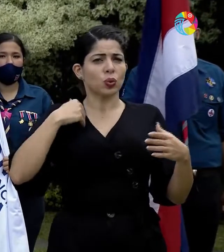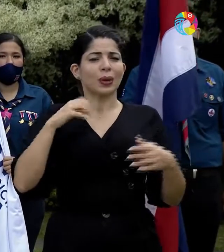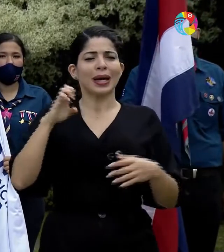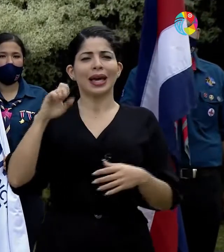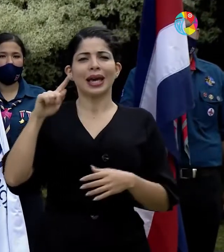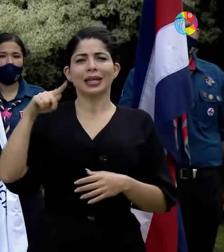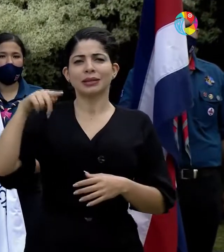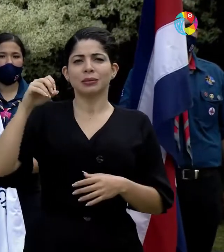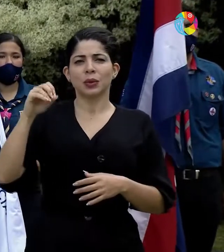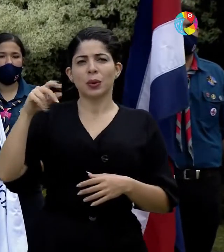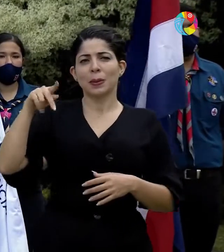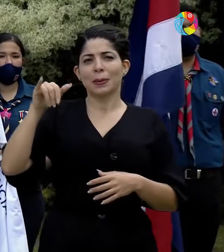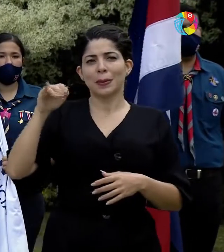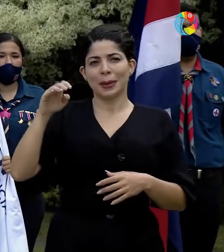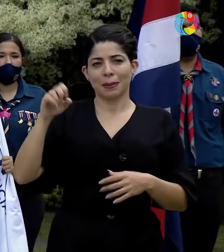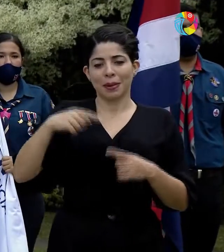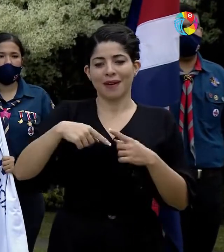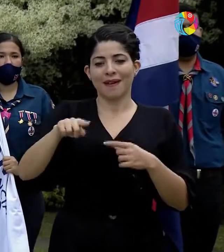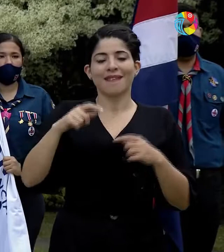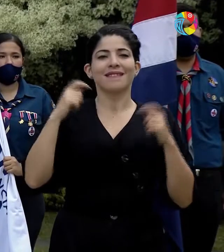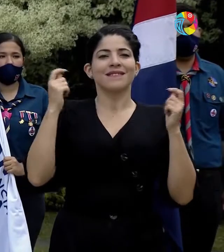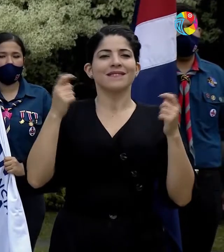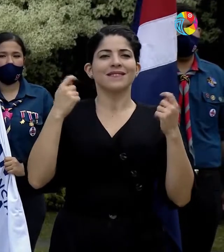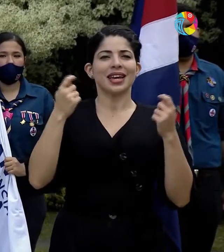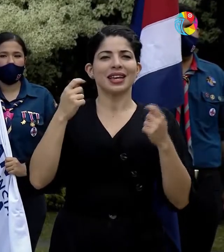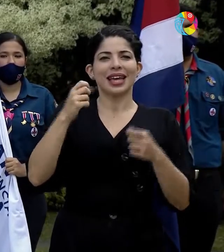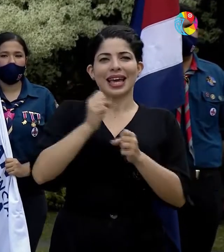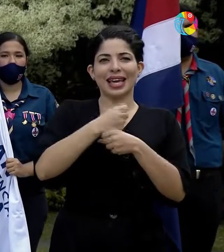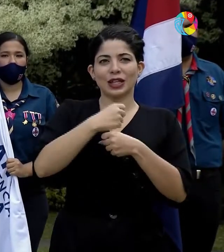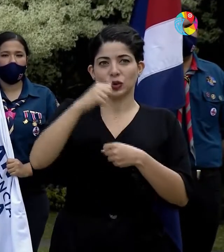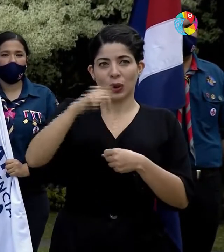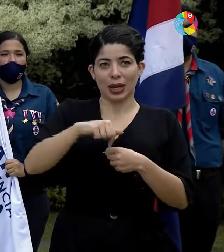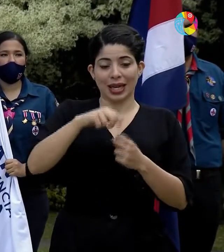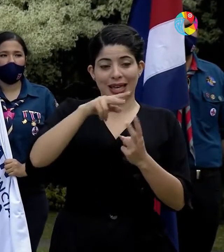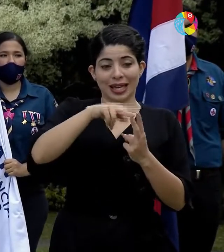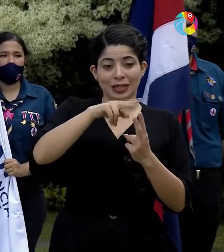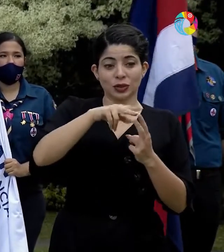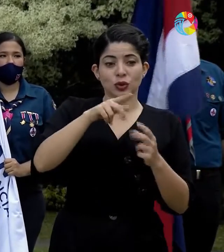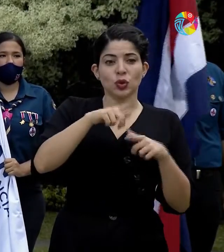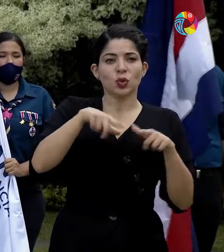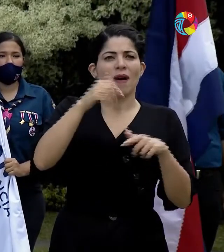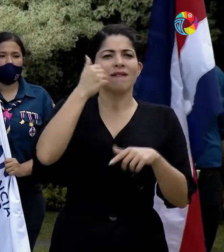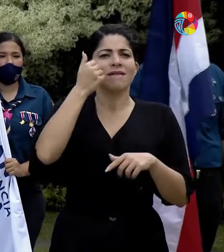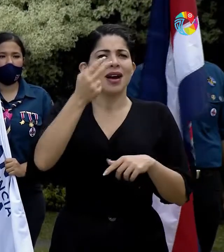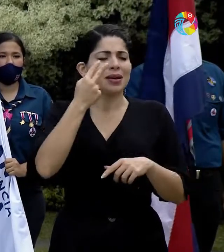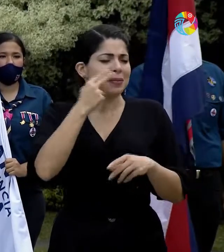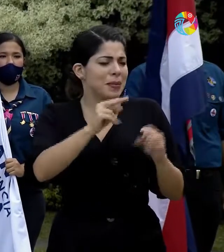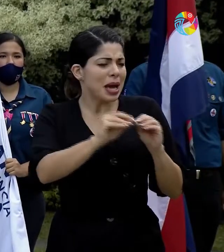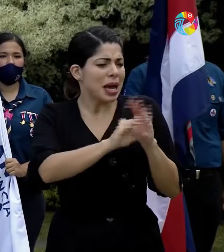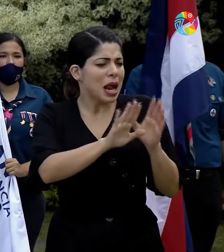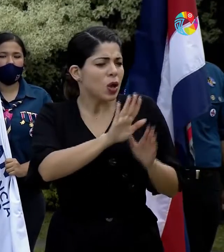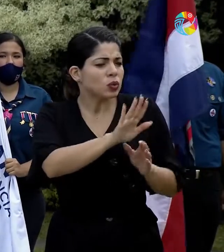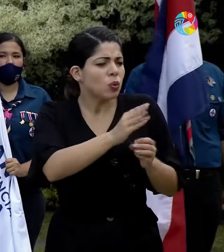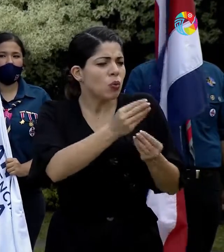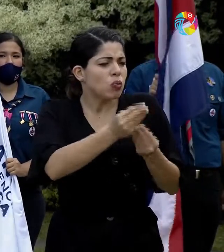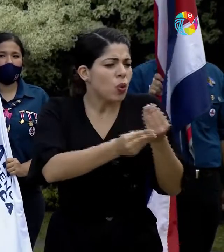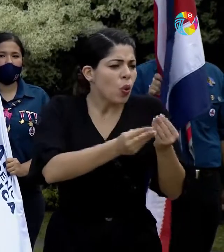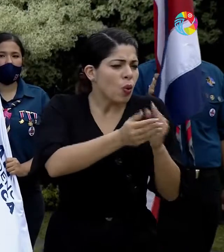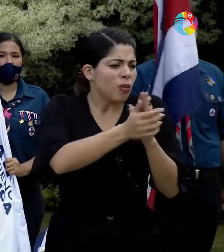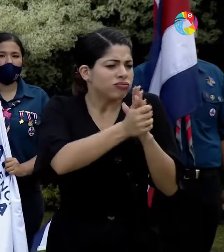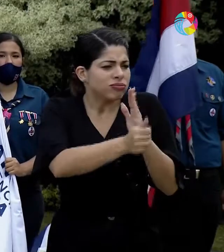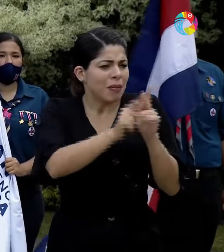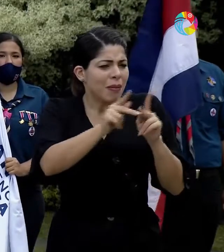Pyme, tendremos la feria hecho aquí, y menciono esos lugares donde vemos tan claro el producto, el talento y la creatividad de